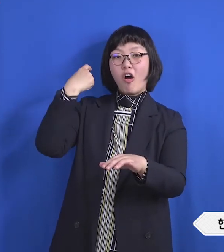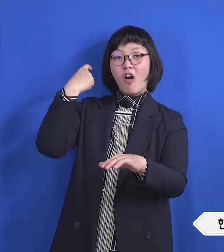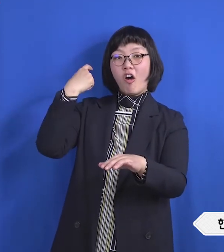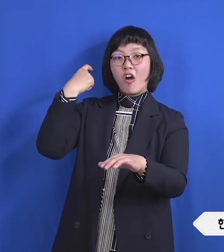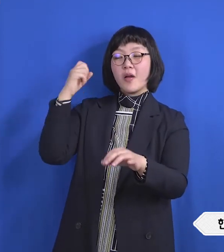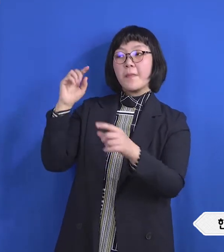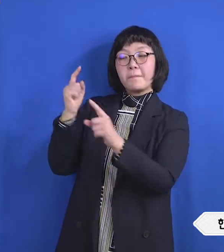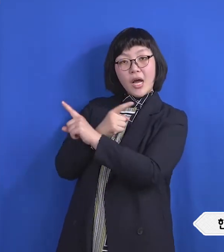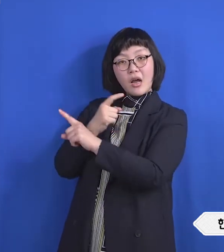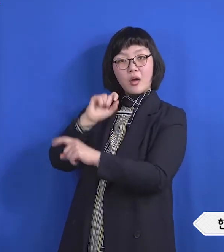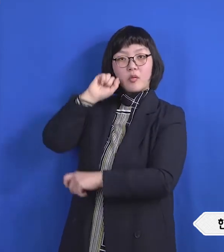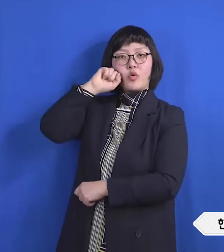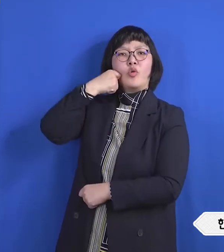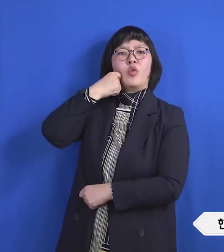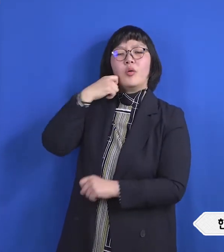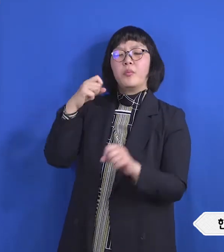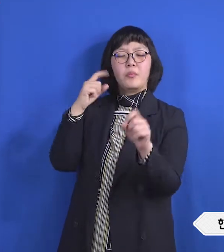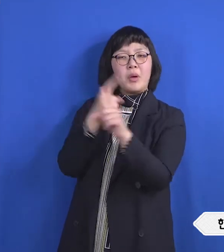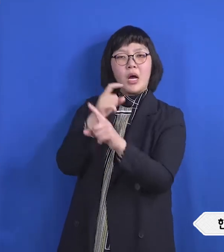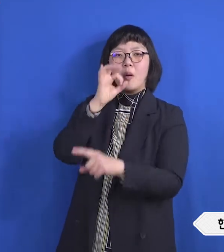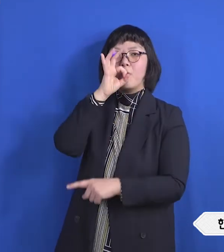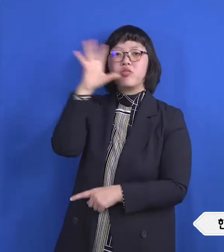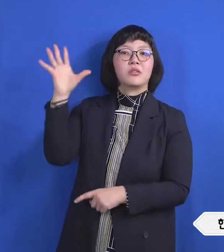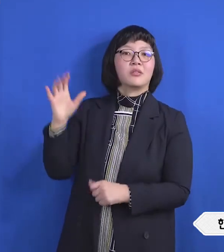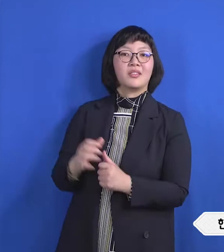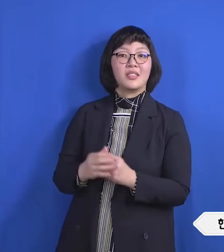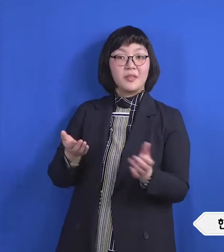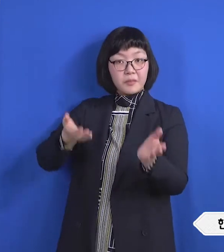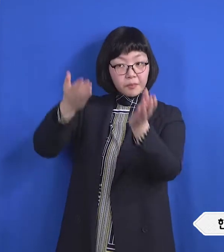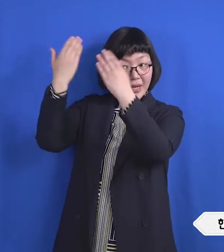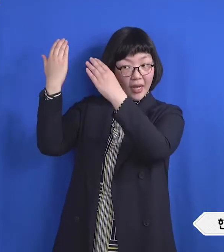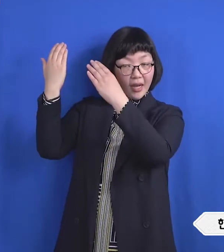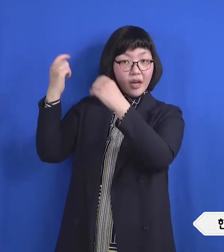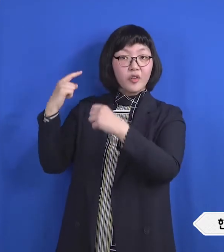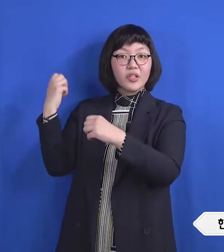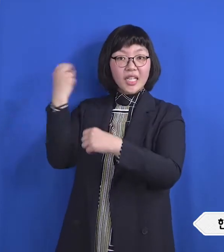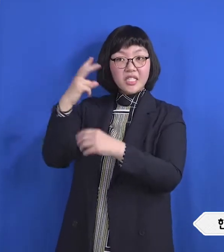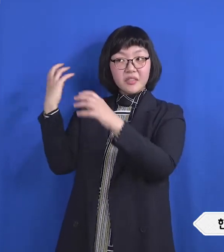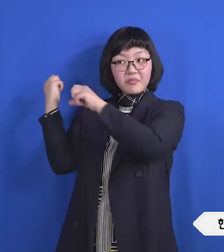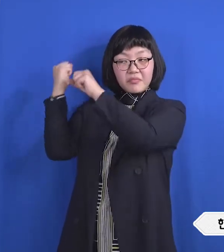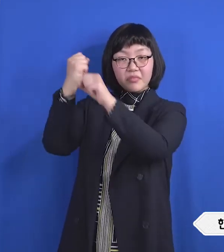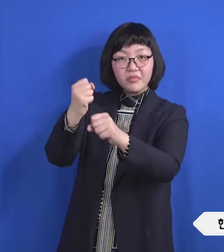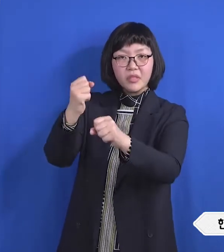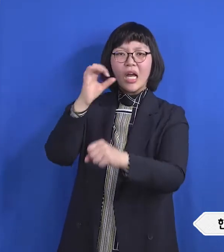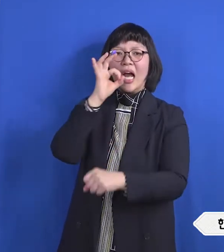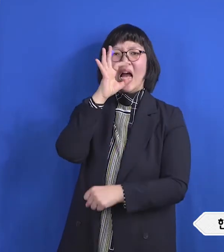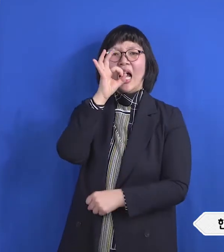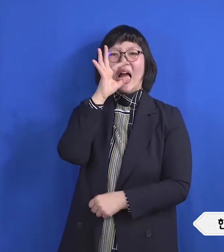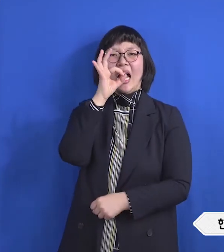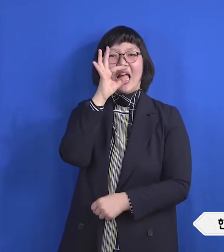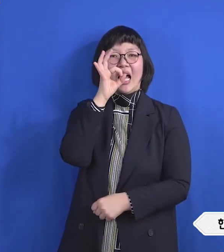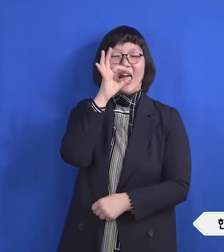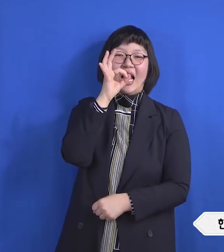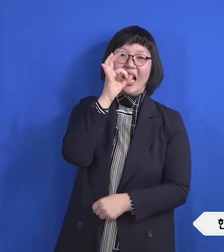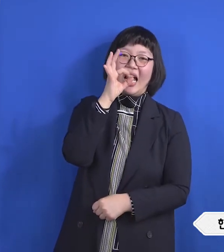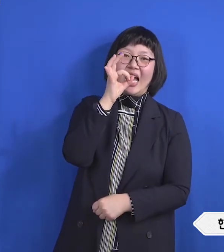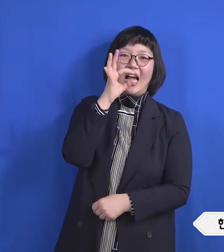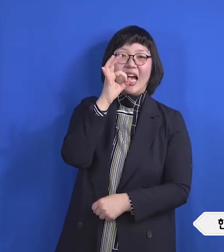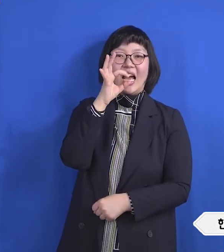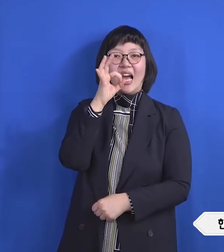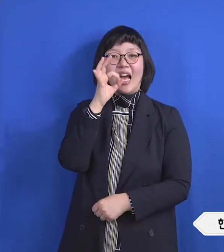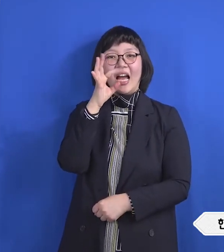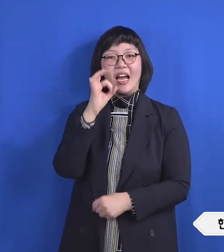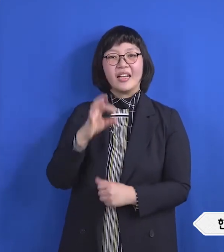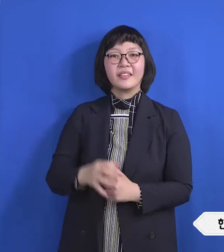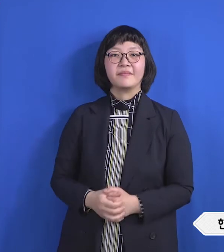수는 없습니다. 과거는 한번 지나가 버린 과거는 뭐 다시는 돌이킬 수 없고 고칠 수도